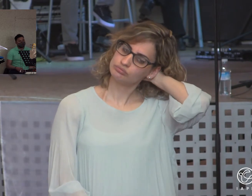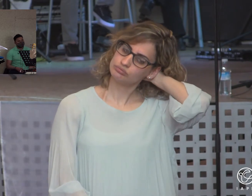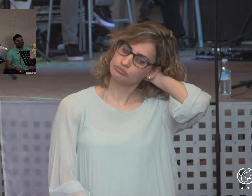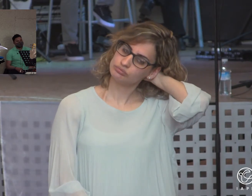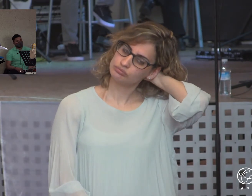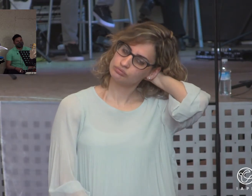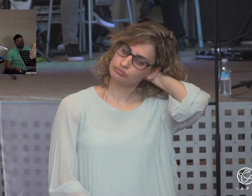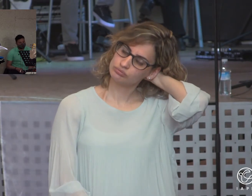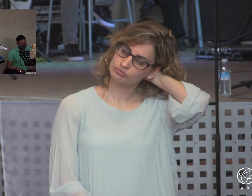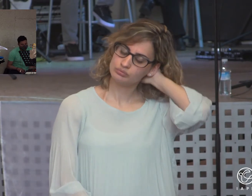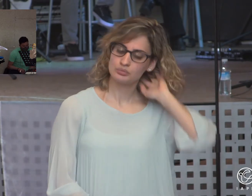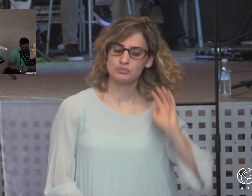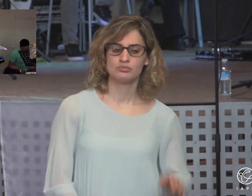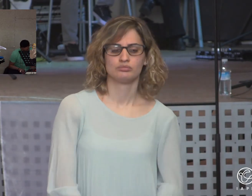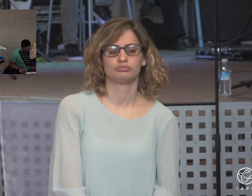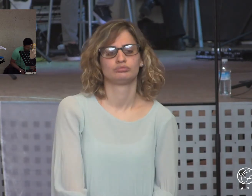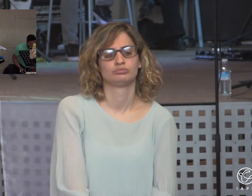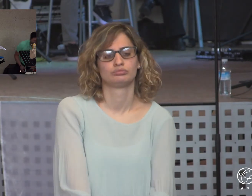Y